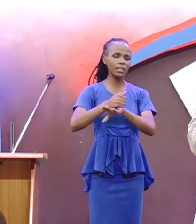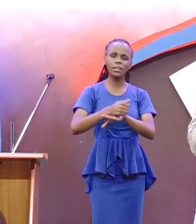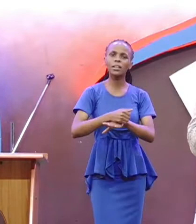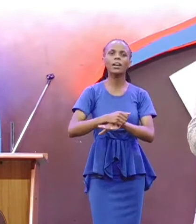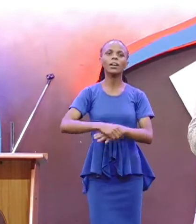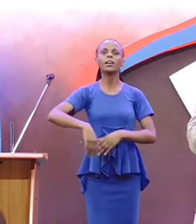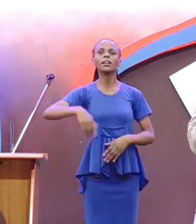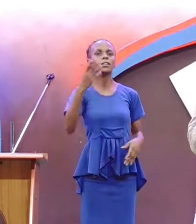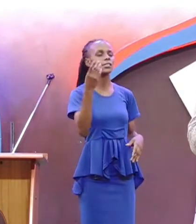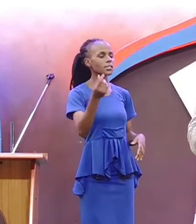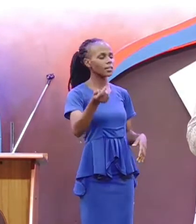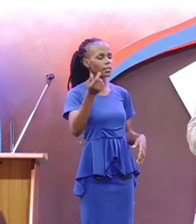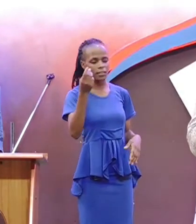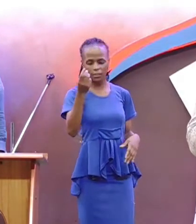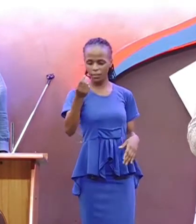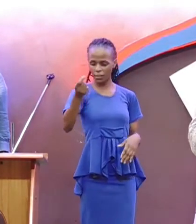okusinga